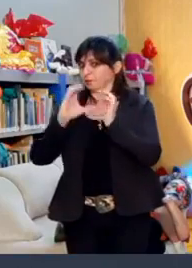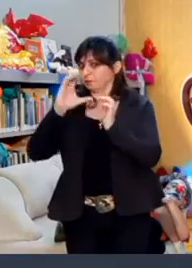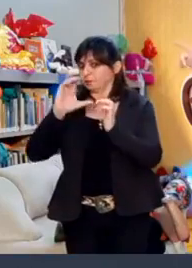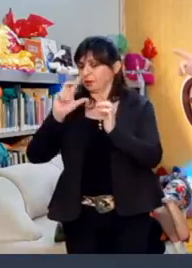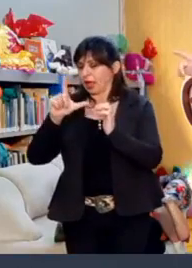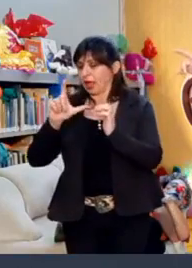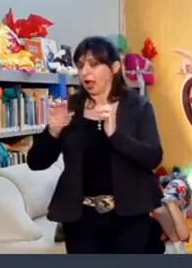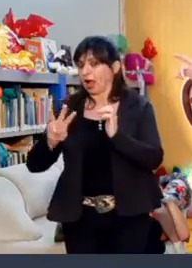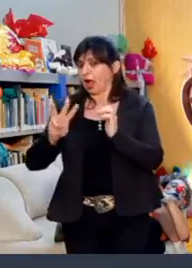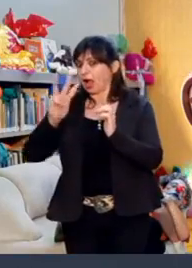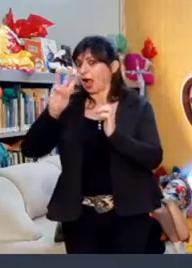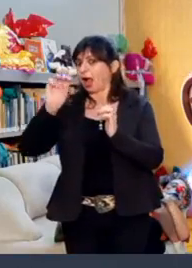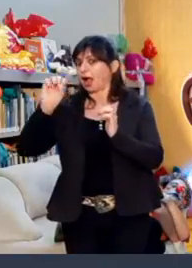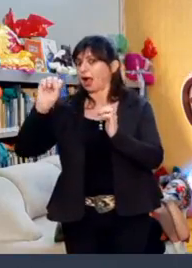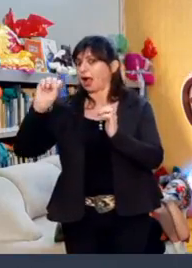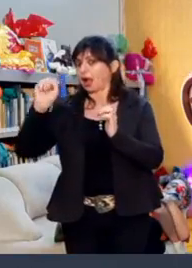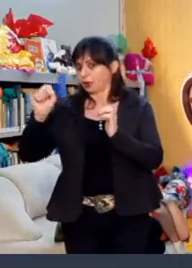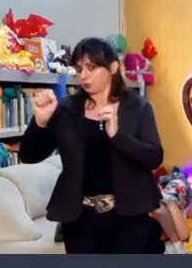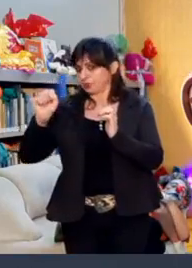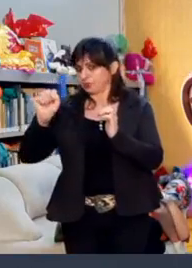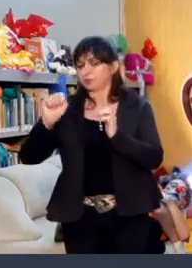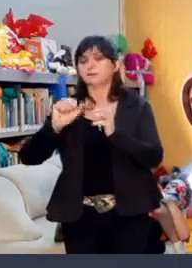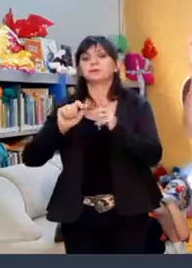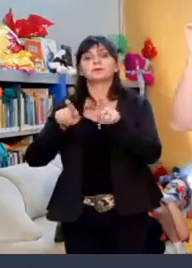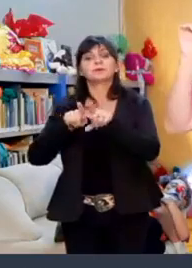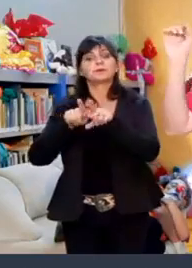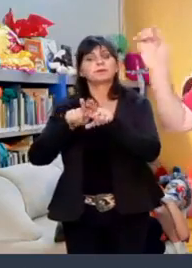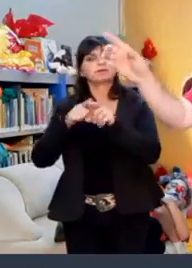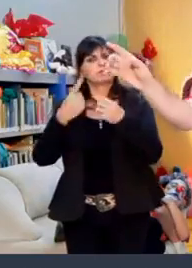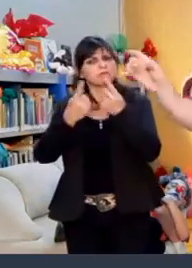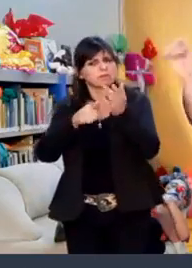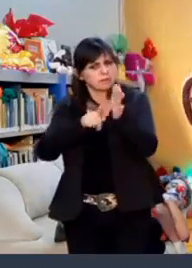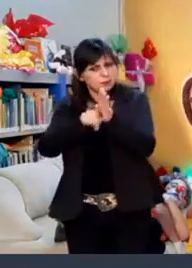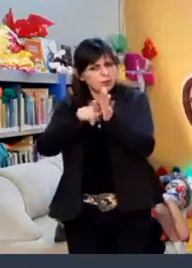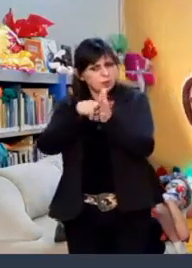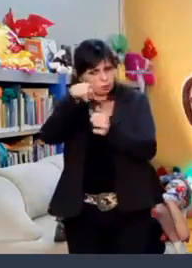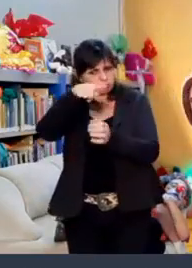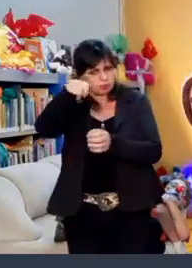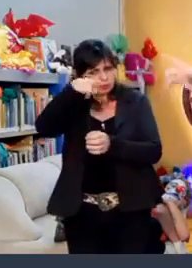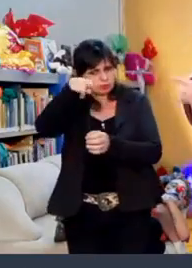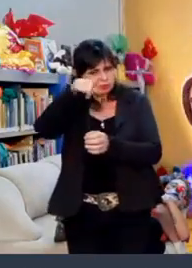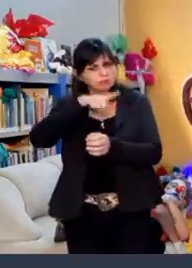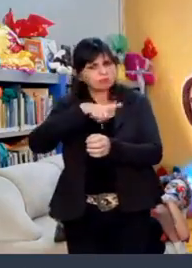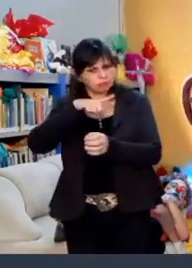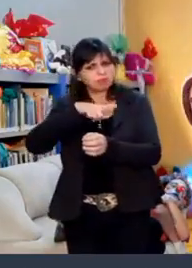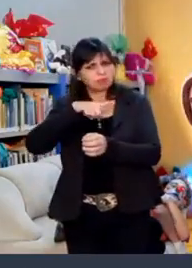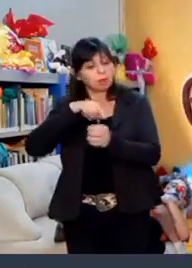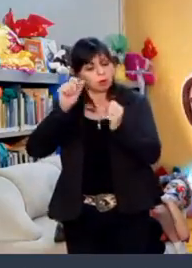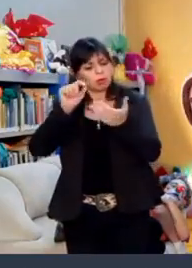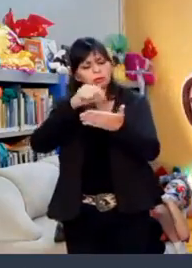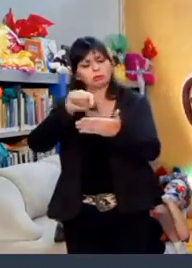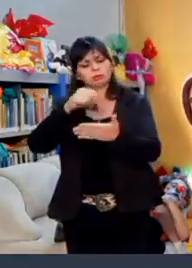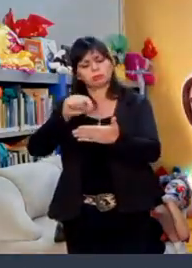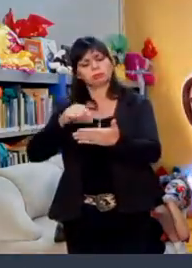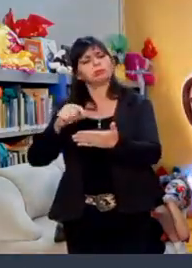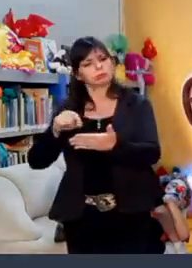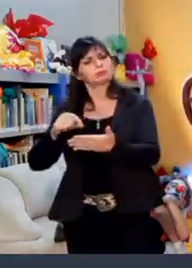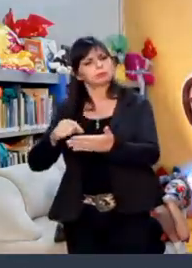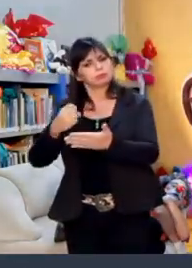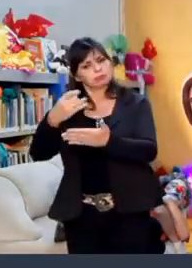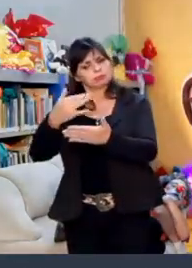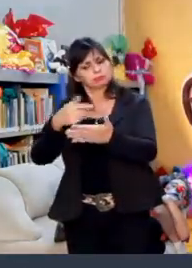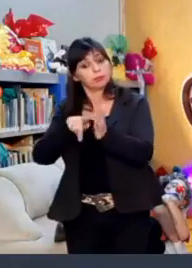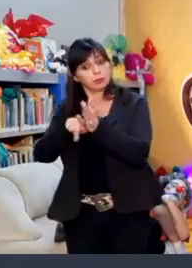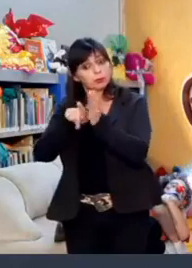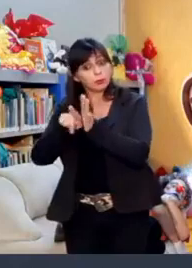Se alguém tiver alguma pergunta, se alguém tiver alguma contribuição, vai falando para nós, vai deixando as mensagens, vai deixando